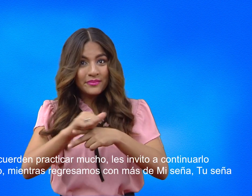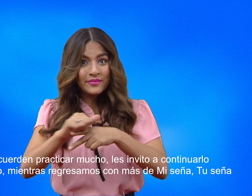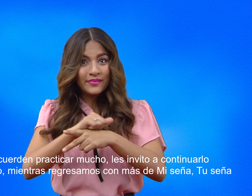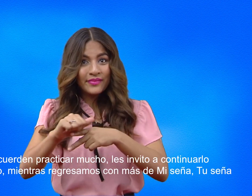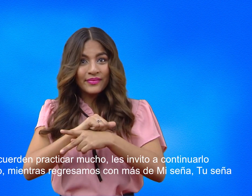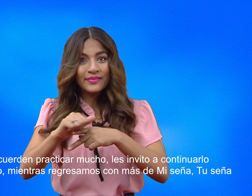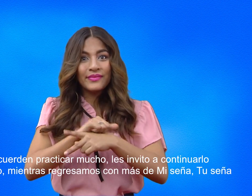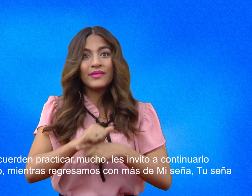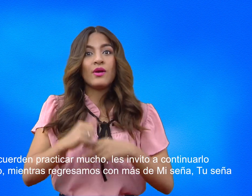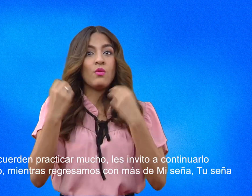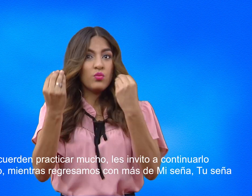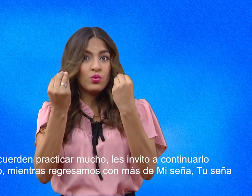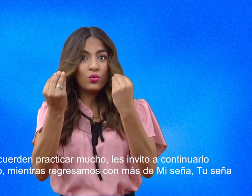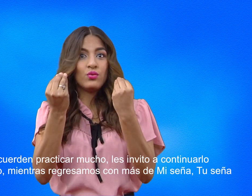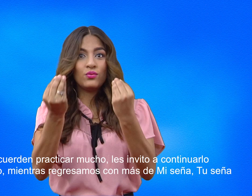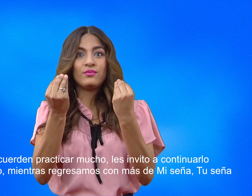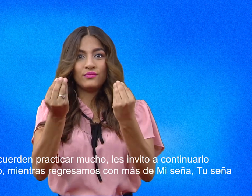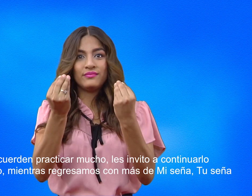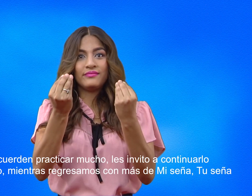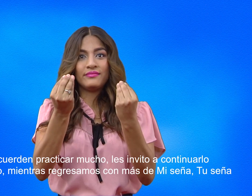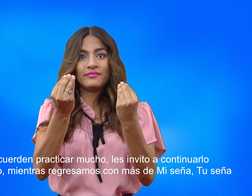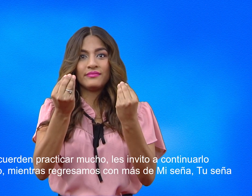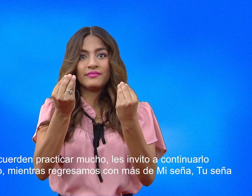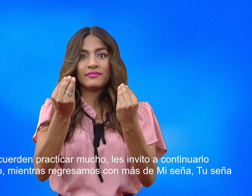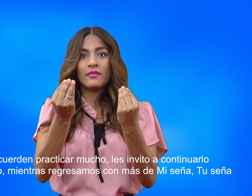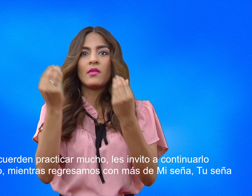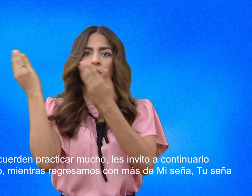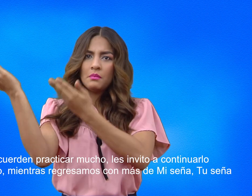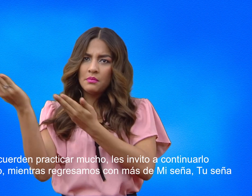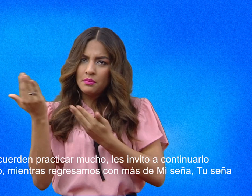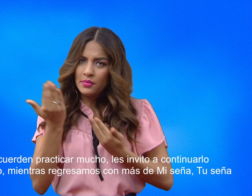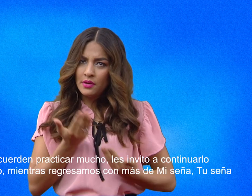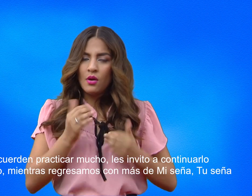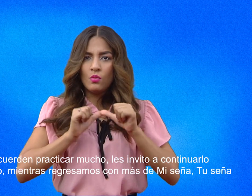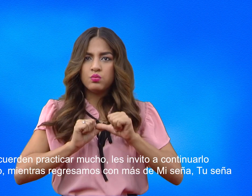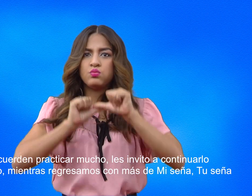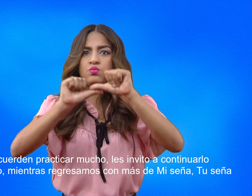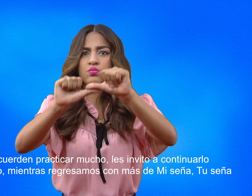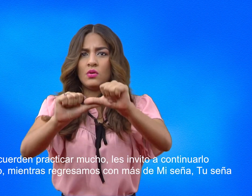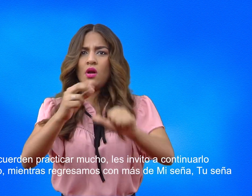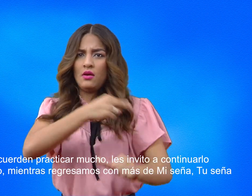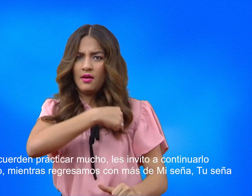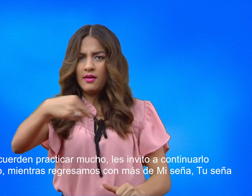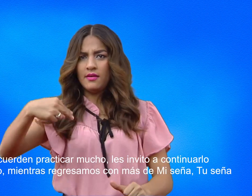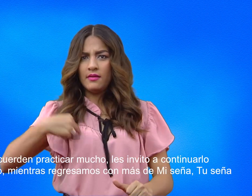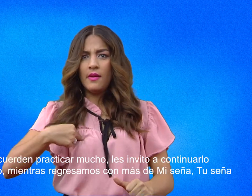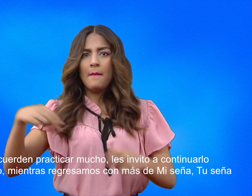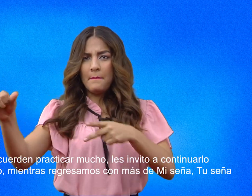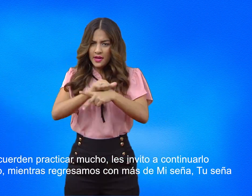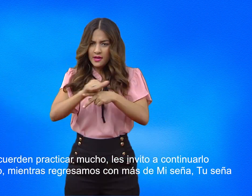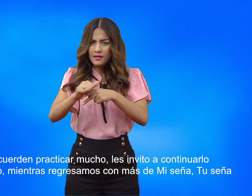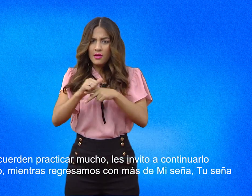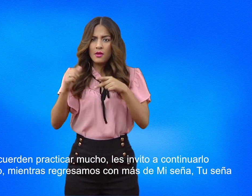Recuerden practicar mucho. Les invito a continuar haciendo